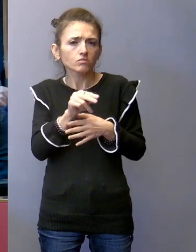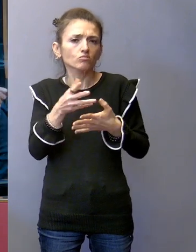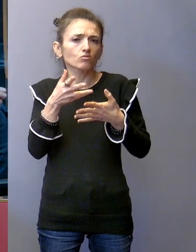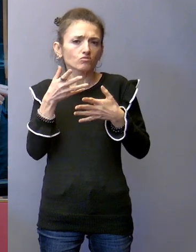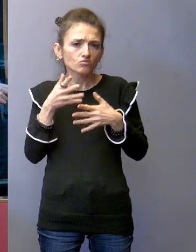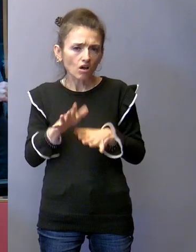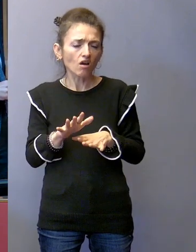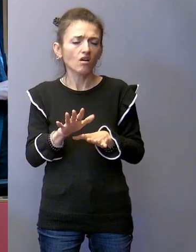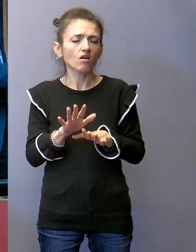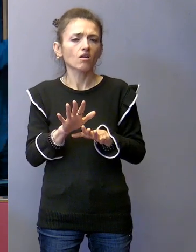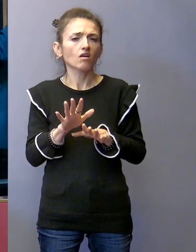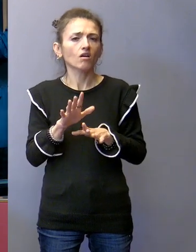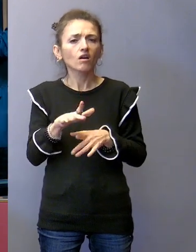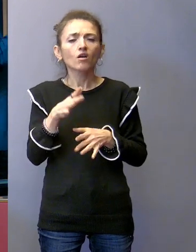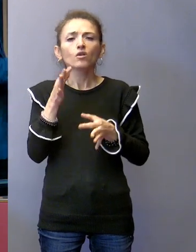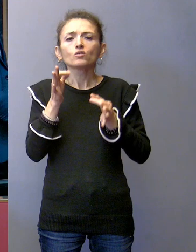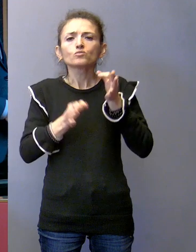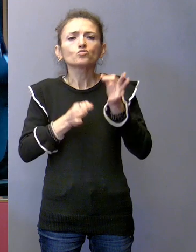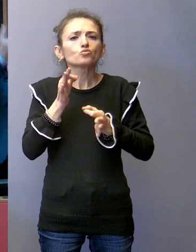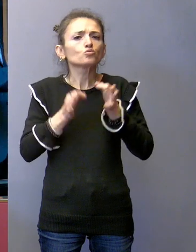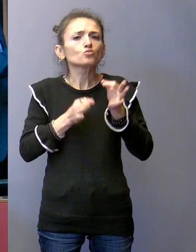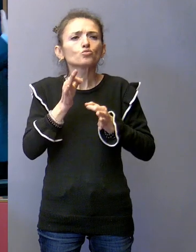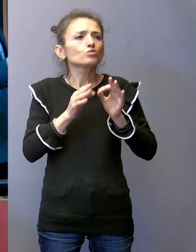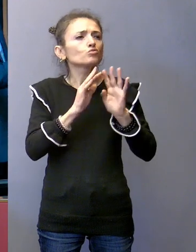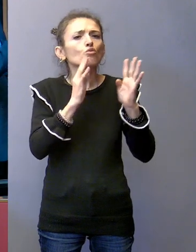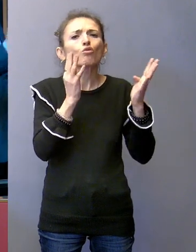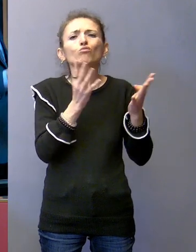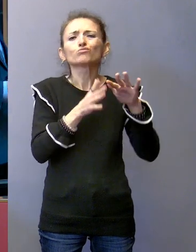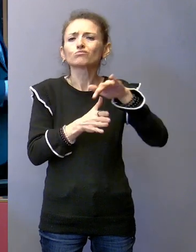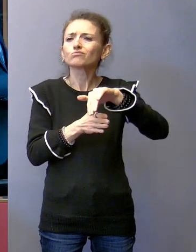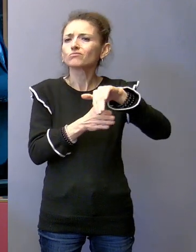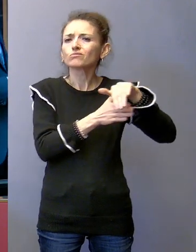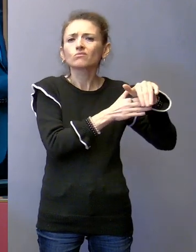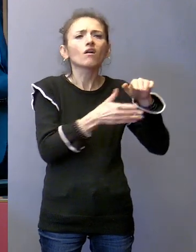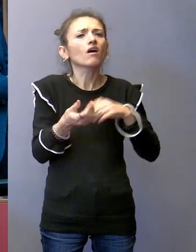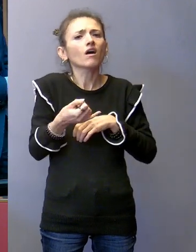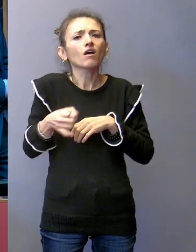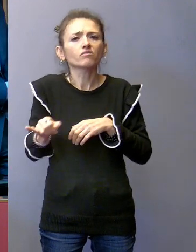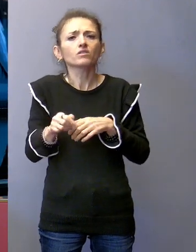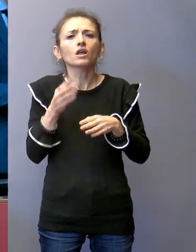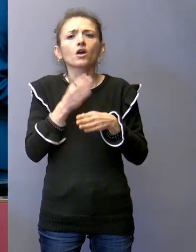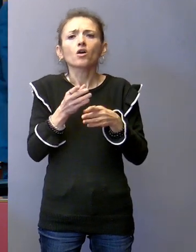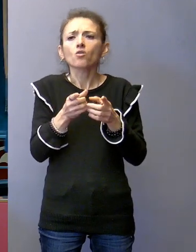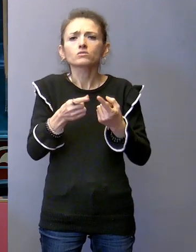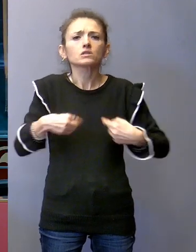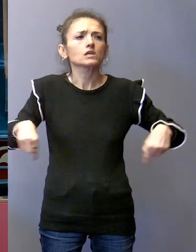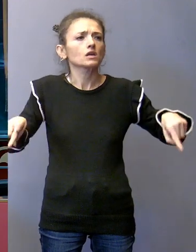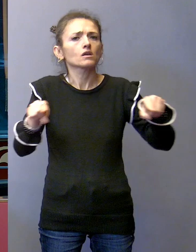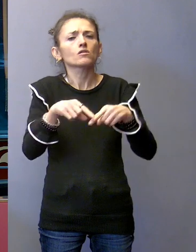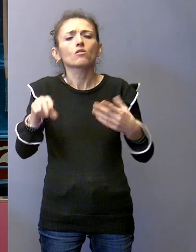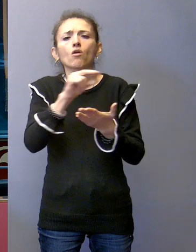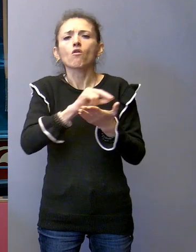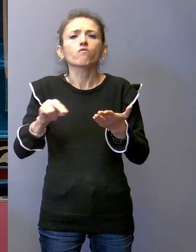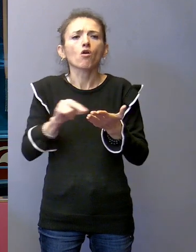indipendentemente da quello che fin dall'inizio e il parere della giunta poi sono i consiglieri che decidono se quell'ordine del giorno